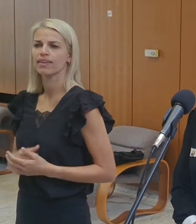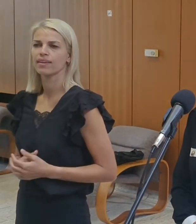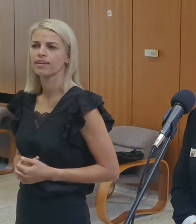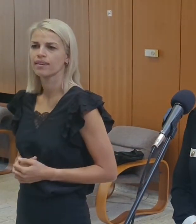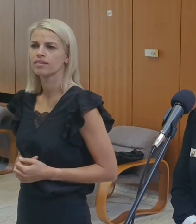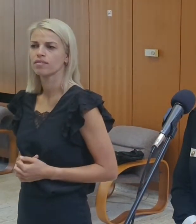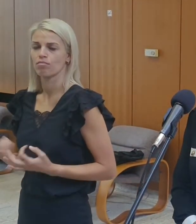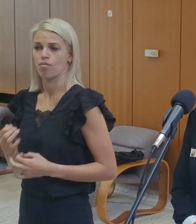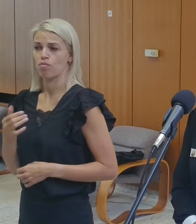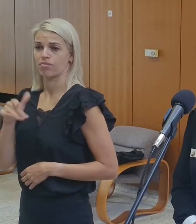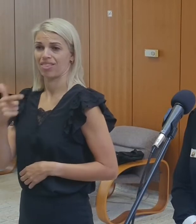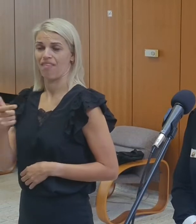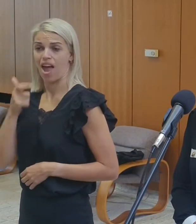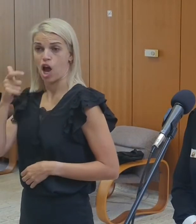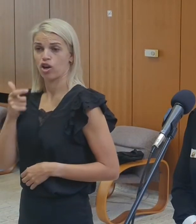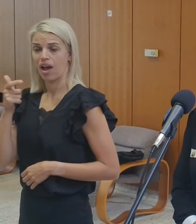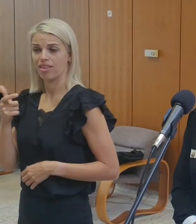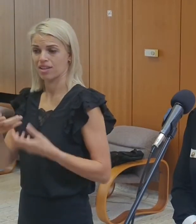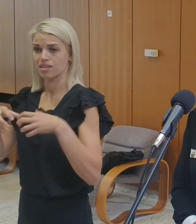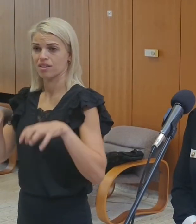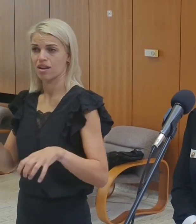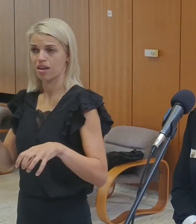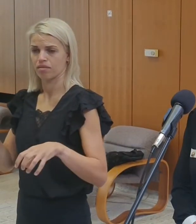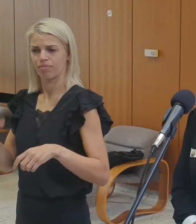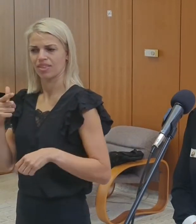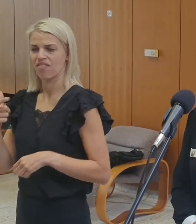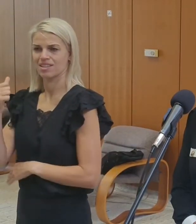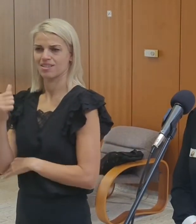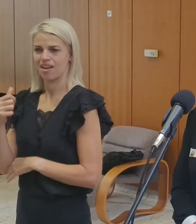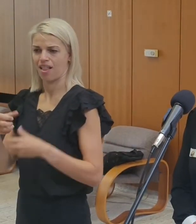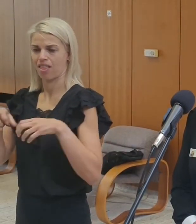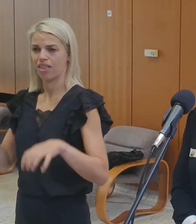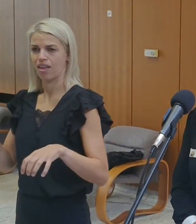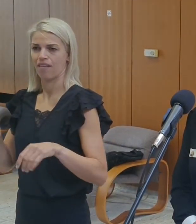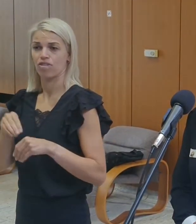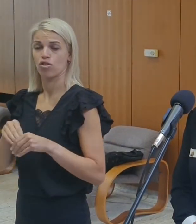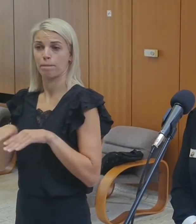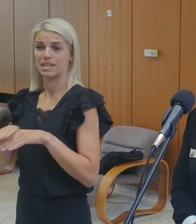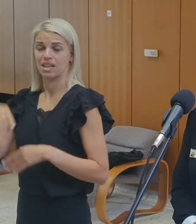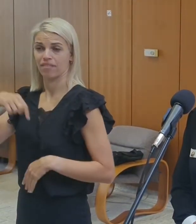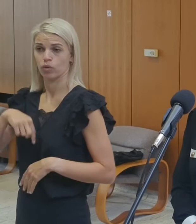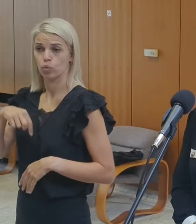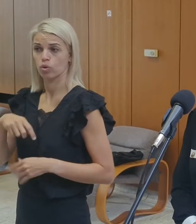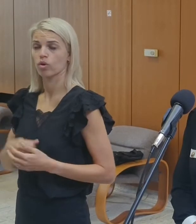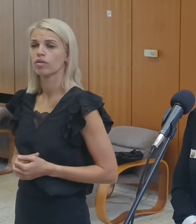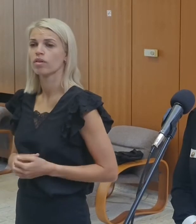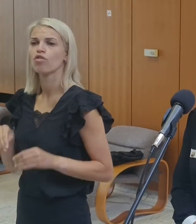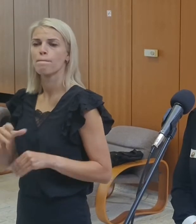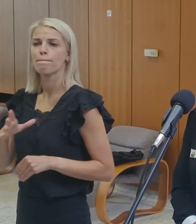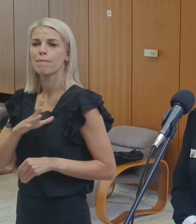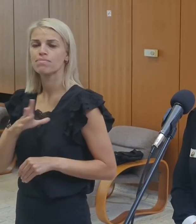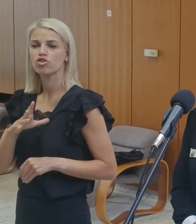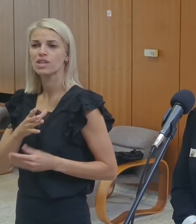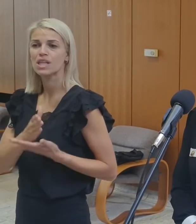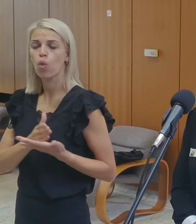o dve organizácie, hlavne o dve organizácie, ktoré sú teda v rezorte ministerstva vnútra, v rezorte služby a